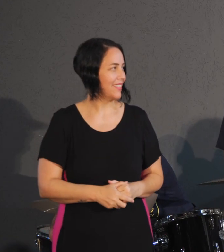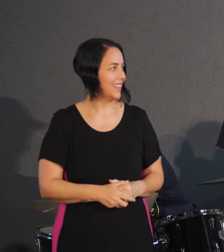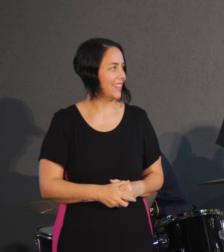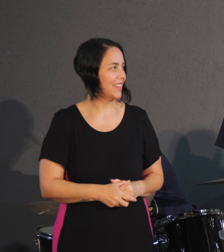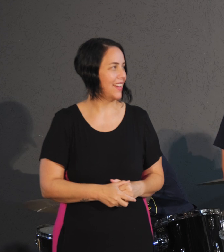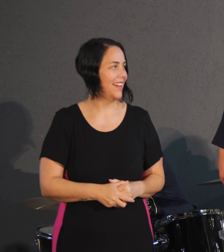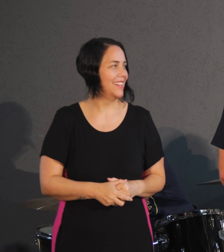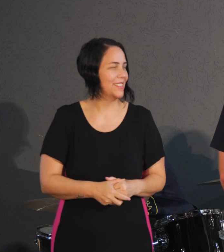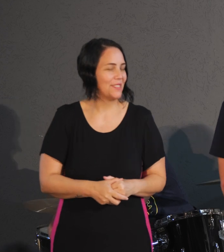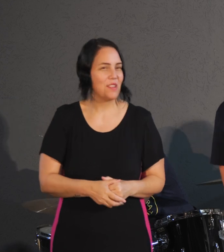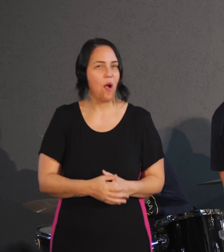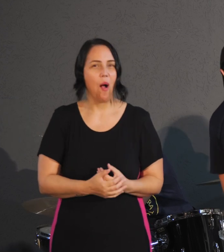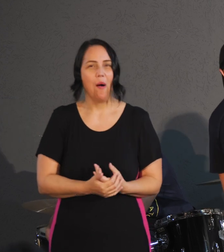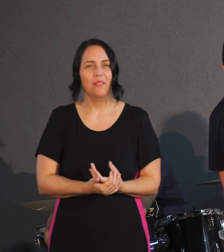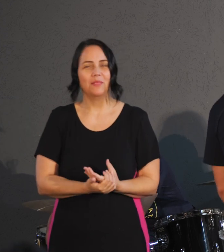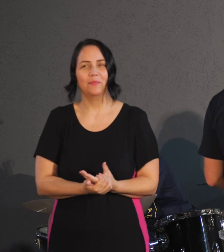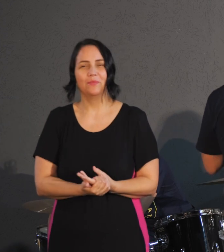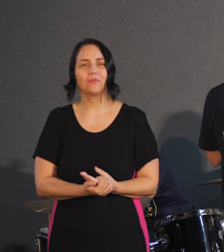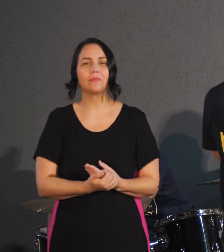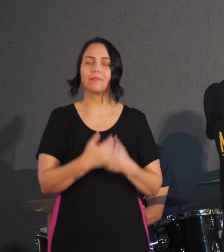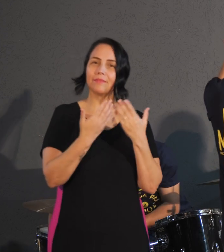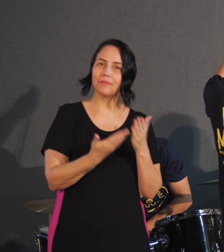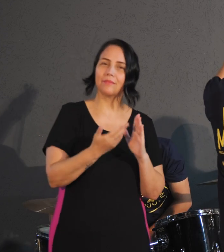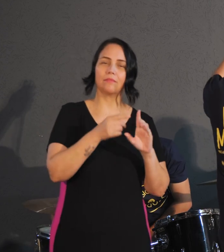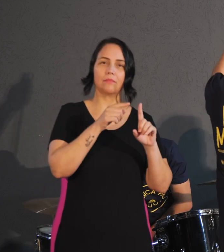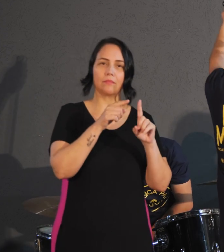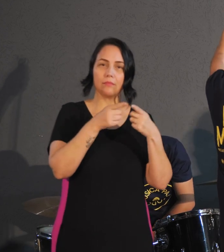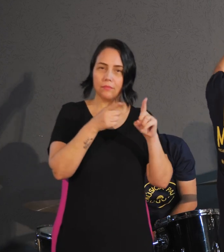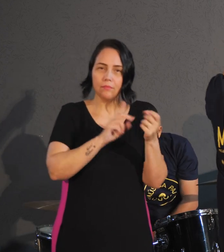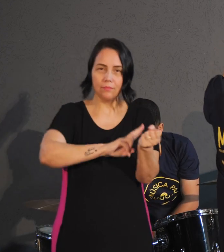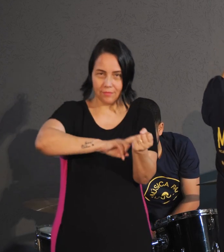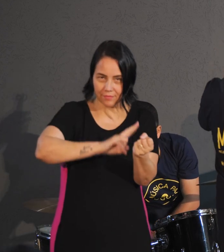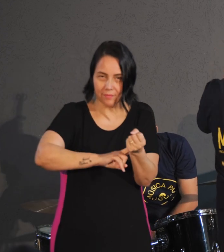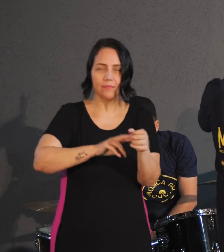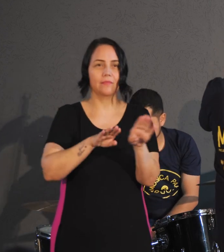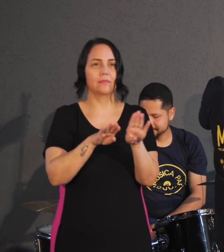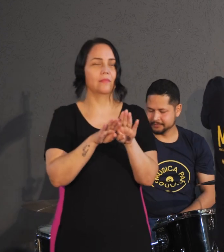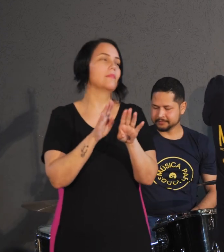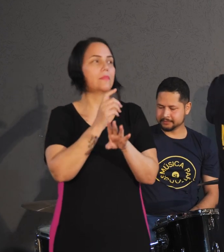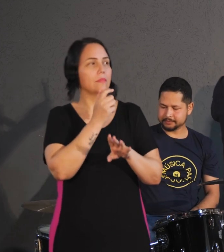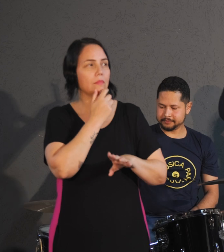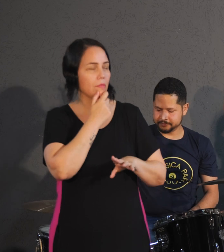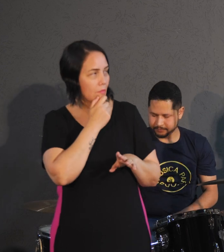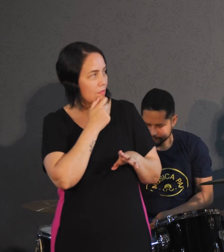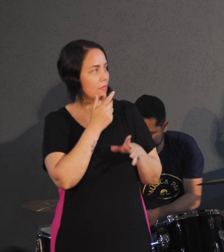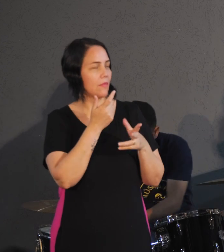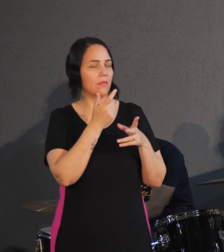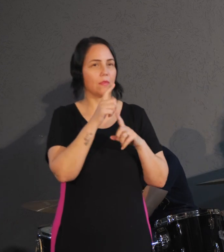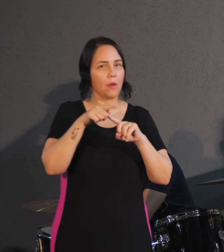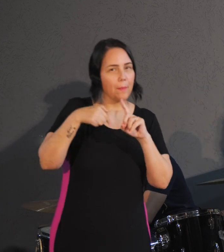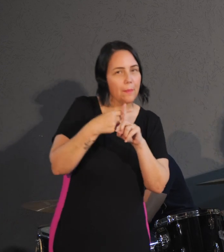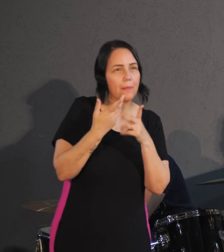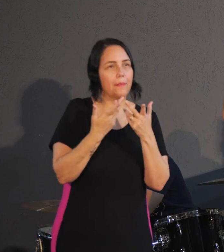Ao tal do Limerts. Né? E essa música é um tema instrumental também, né? Nessa pegada de